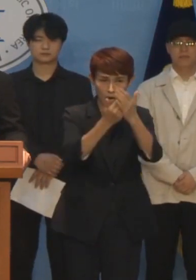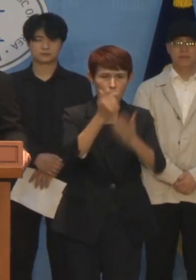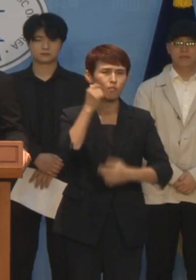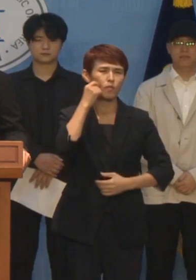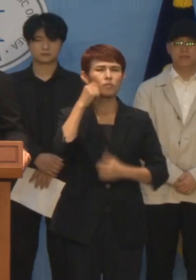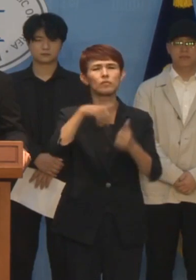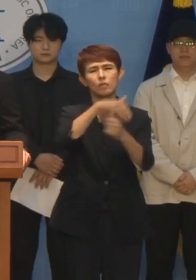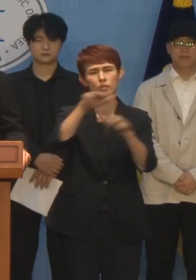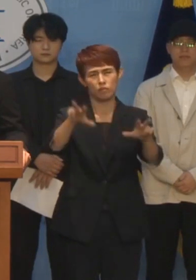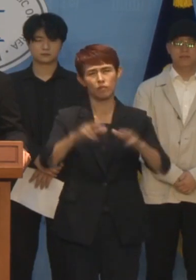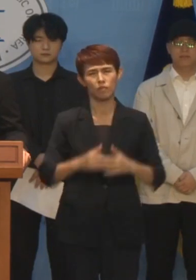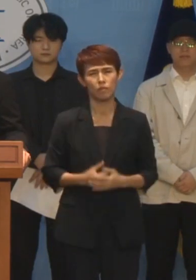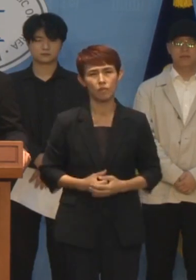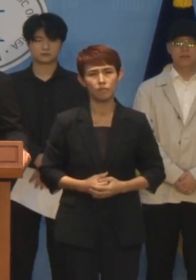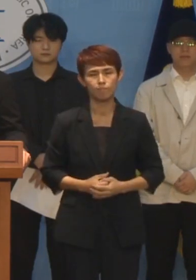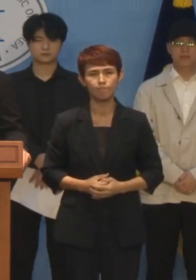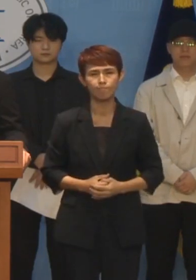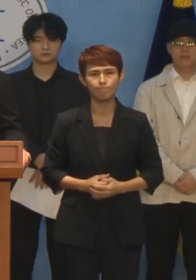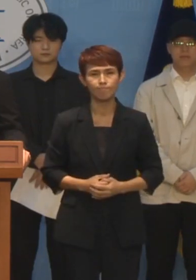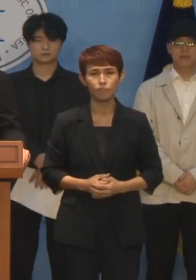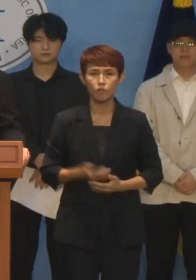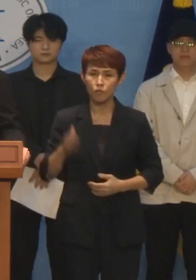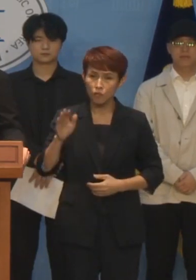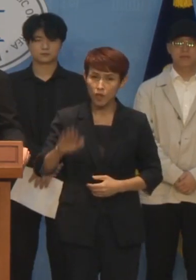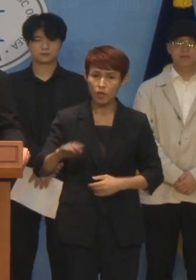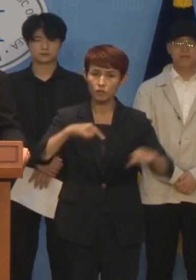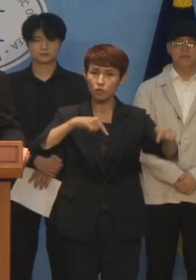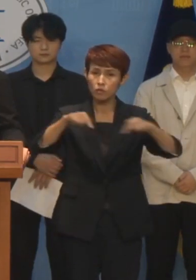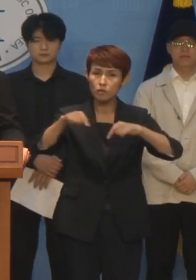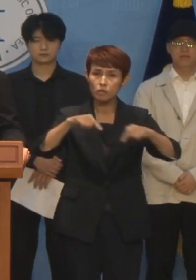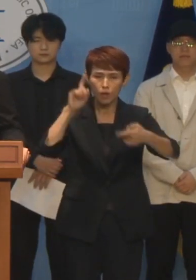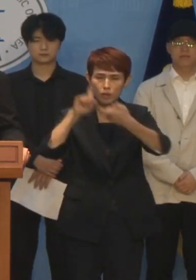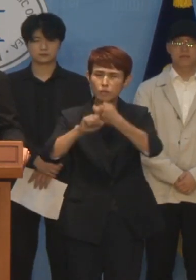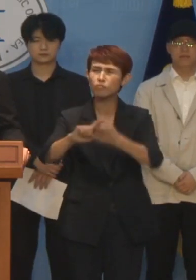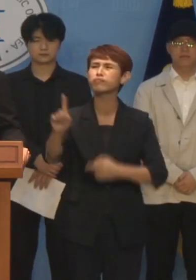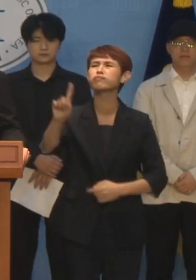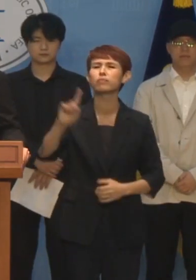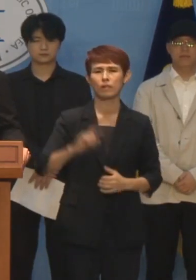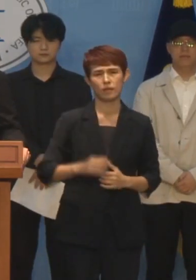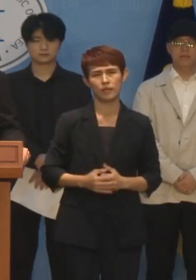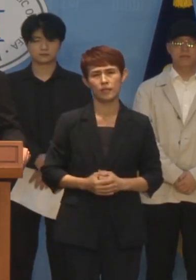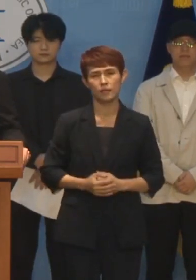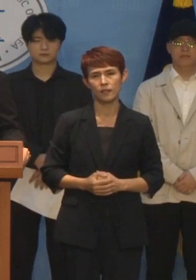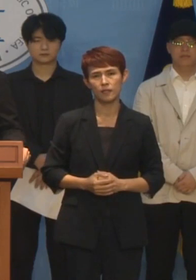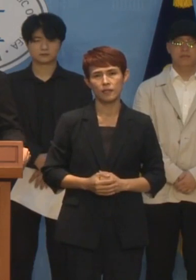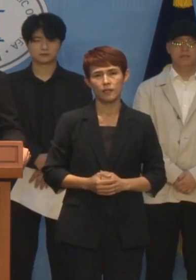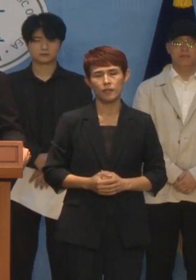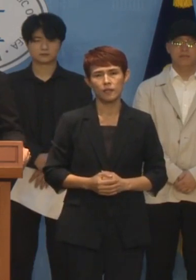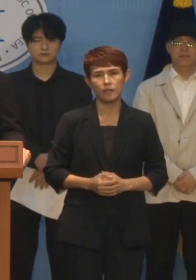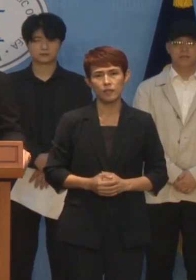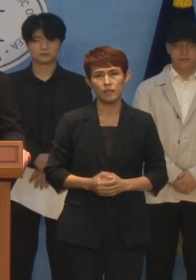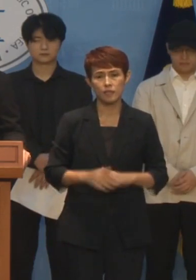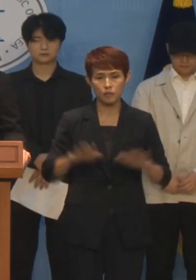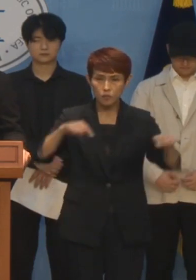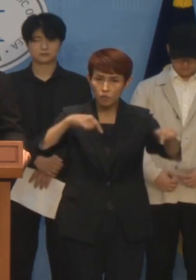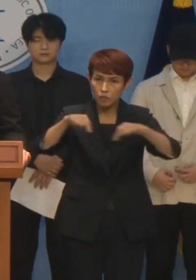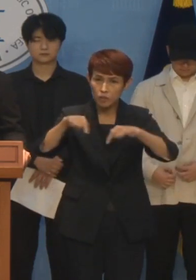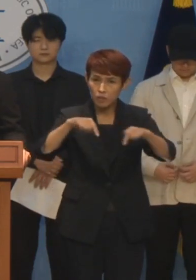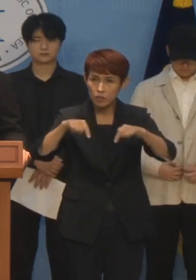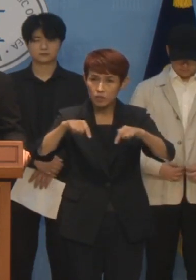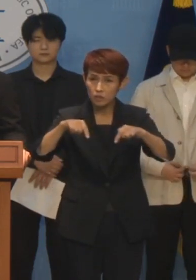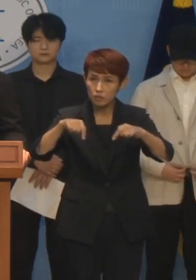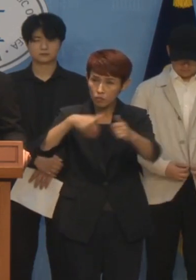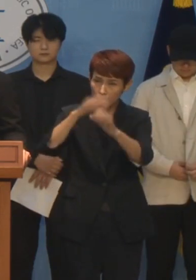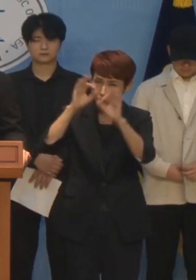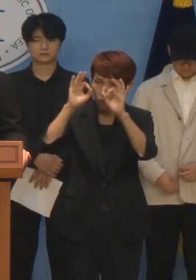구도가 만들어지고 있습니다. 그러나 우리 정치권의 관심사는 대체 어디 있습니까? 현 정치권은 마치